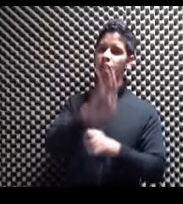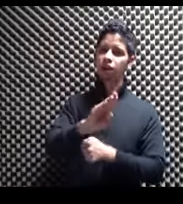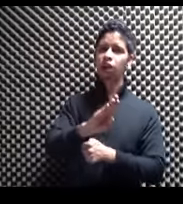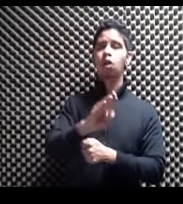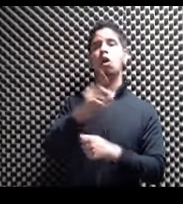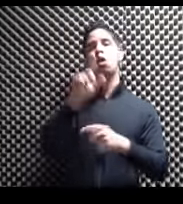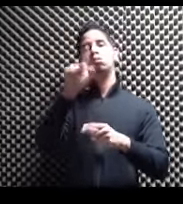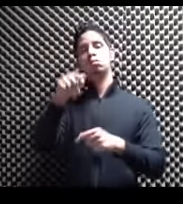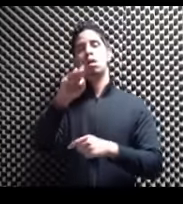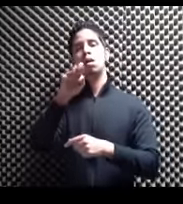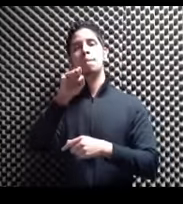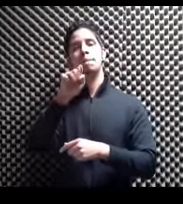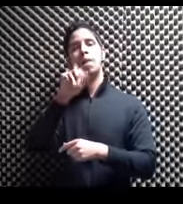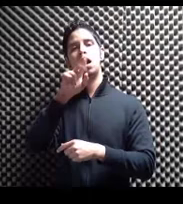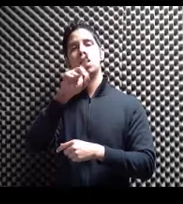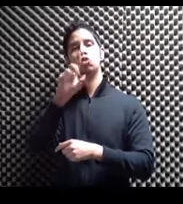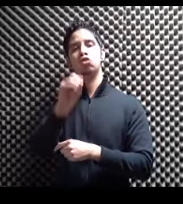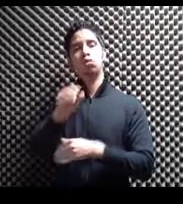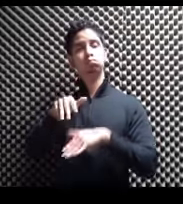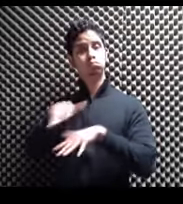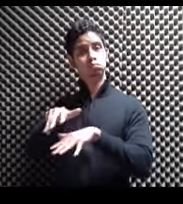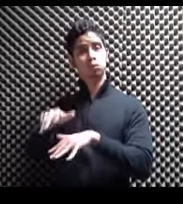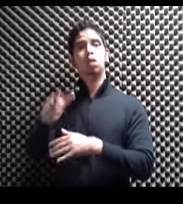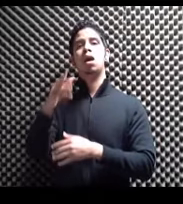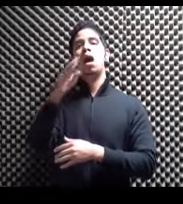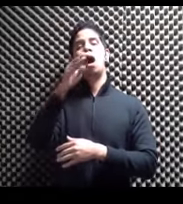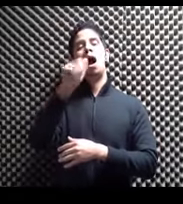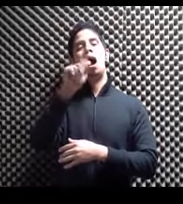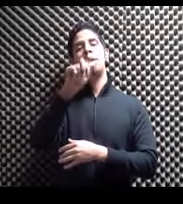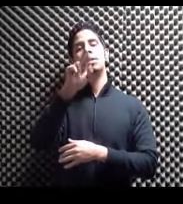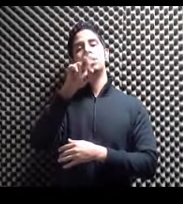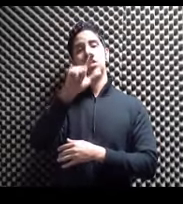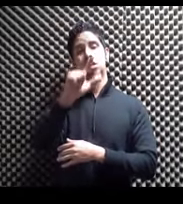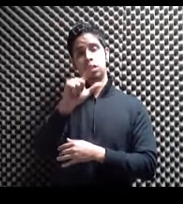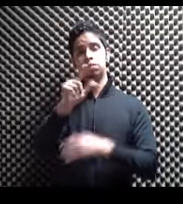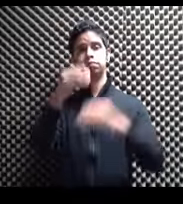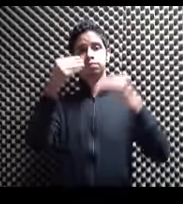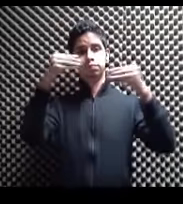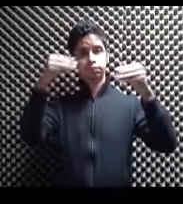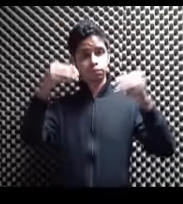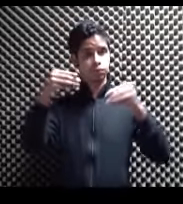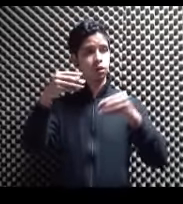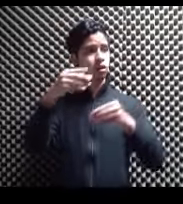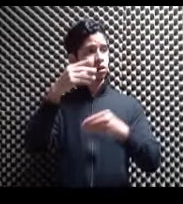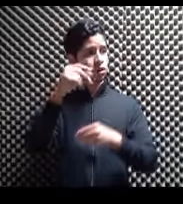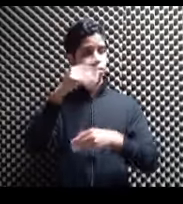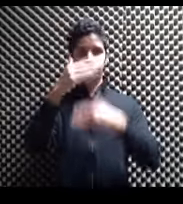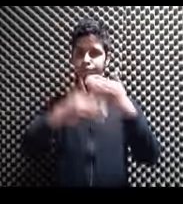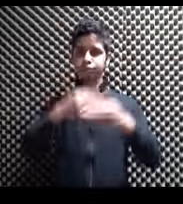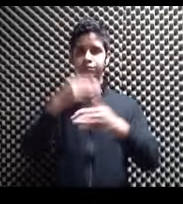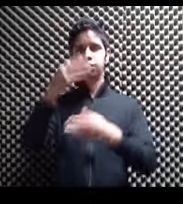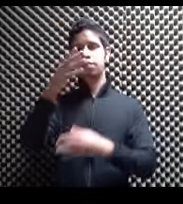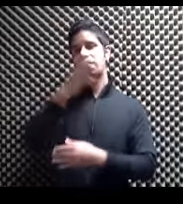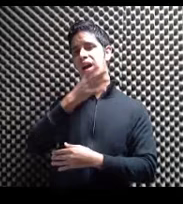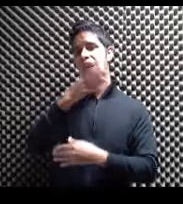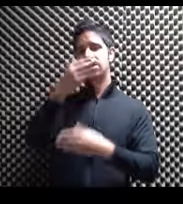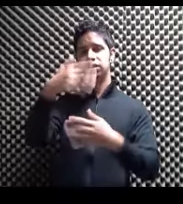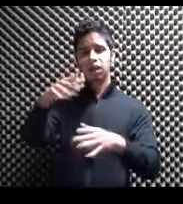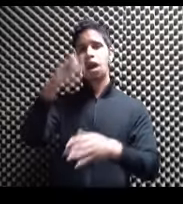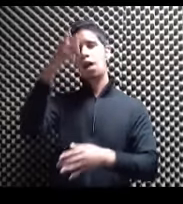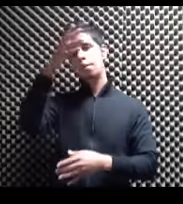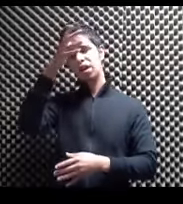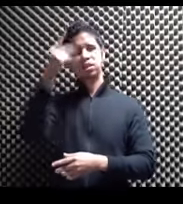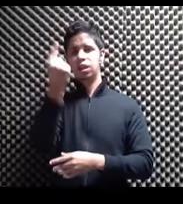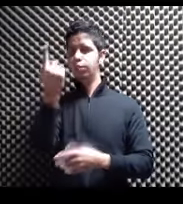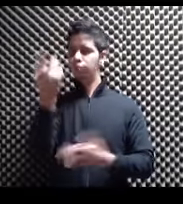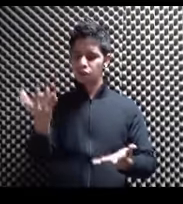¿verdad? Que este también cumple por ahí. Estamos en la misma y semana. Después viene la madre y después los padres. Siempre tiene una ocasión. Así que usted entre ahí